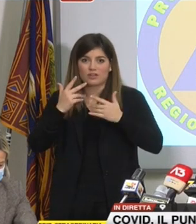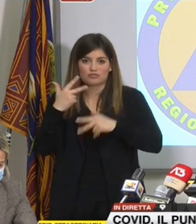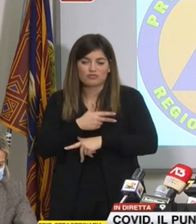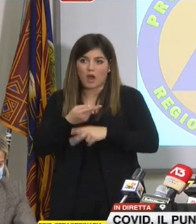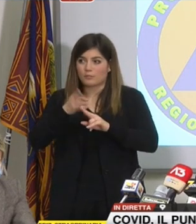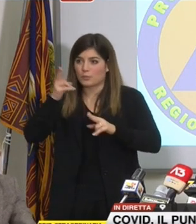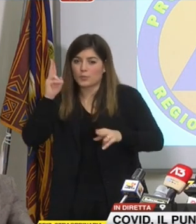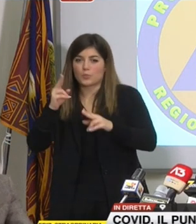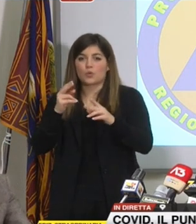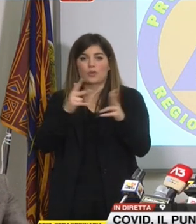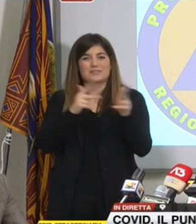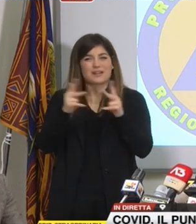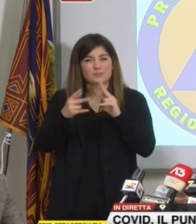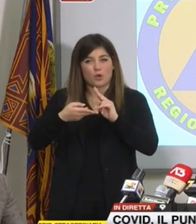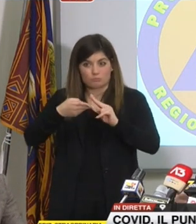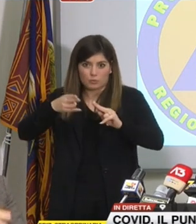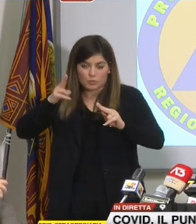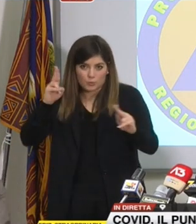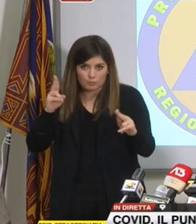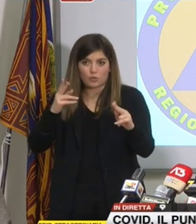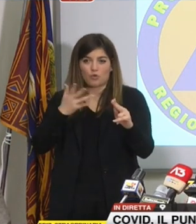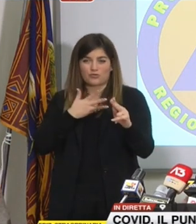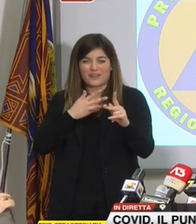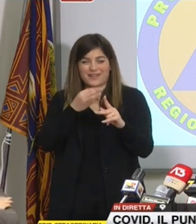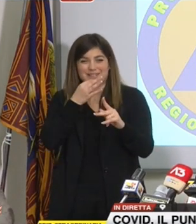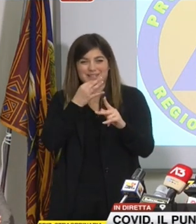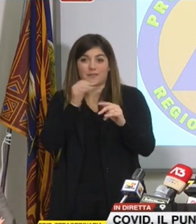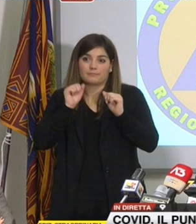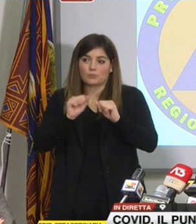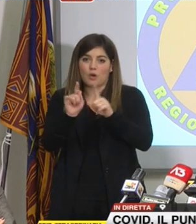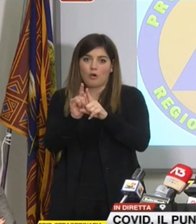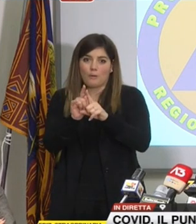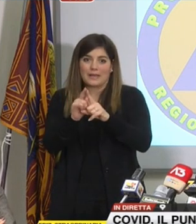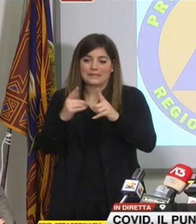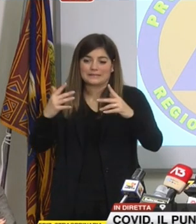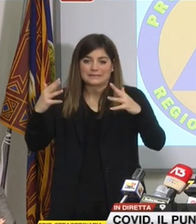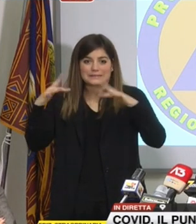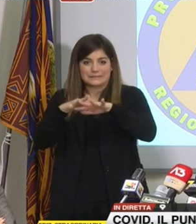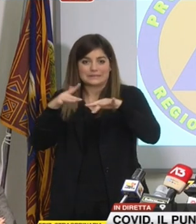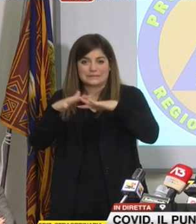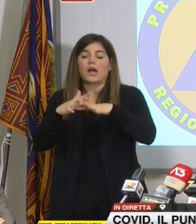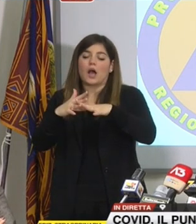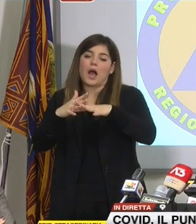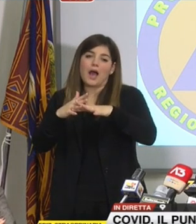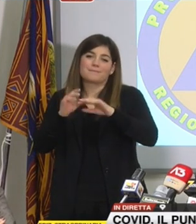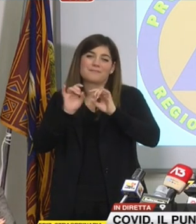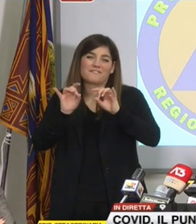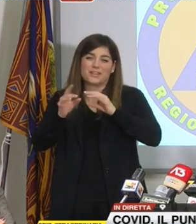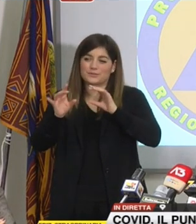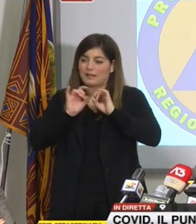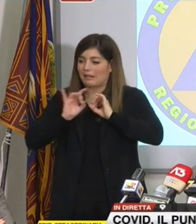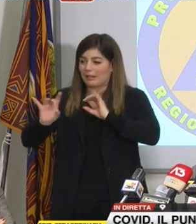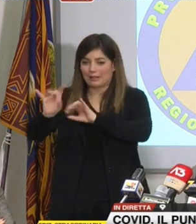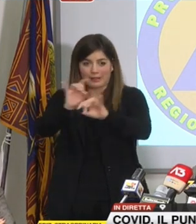i mezzi di trasporto, insomma tutto quello che può creare relazione e trasmissione, dall'altro è pur vero